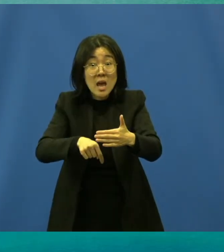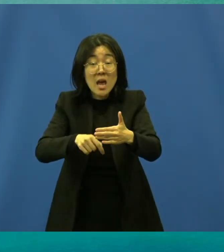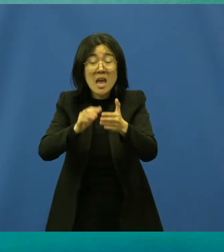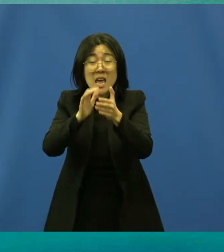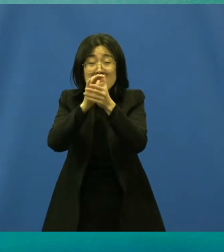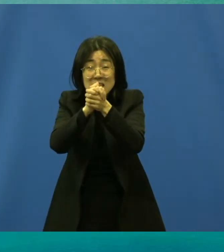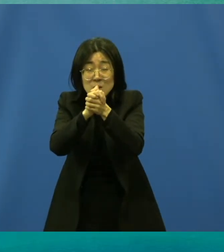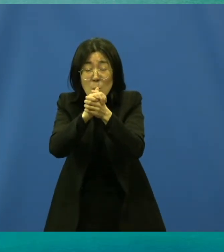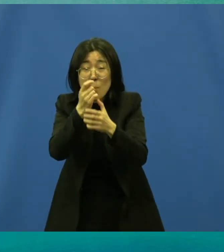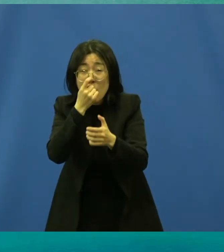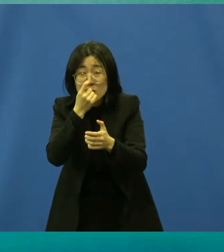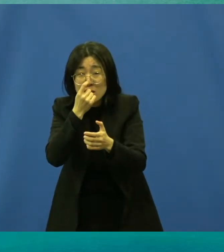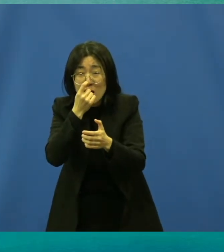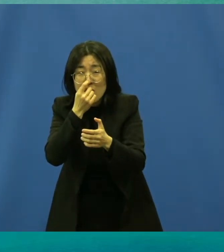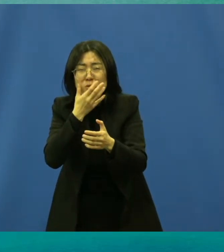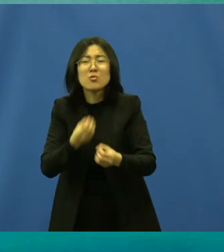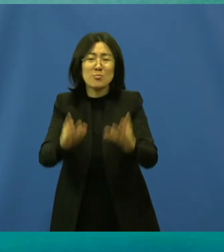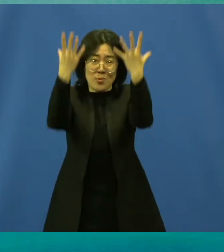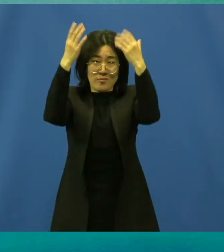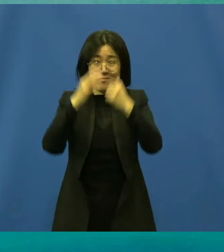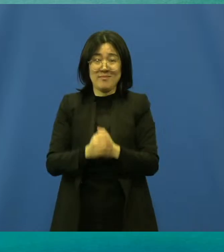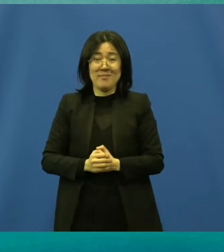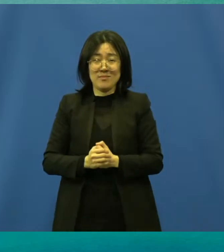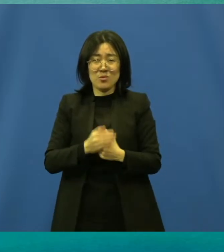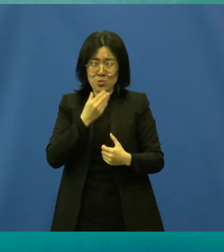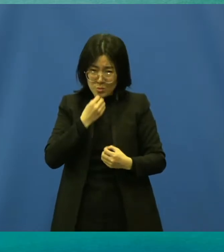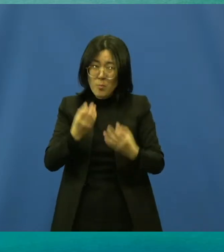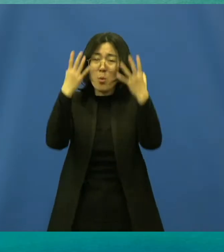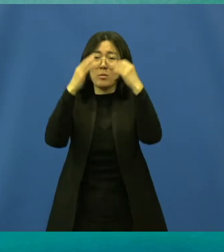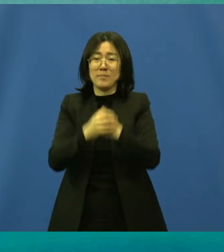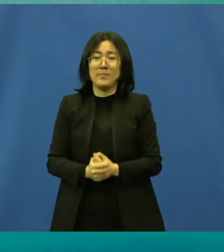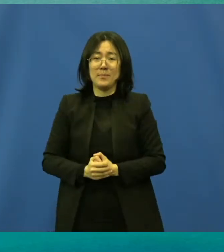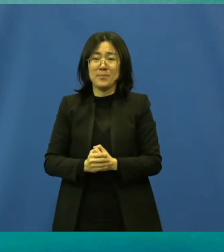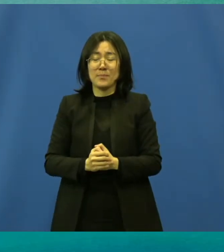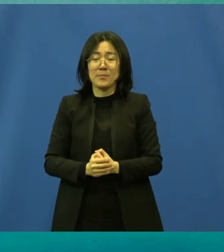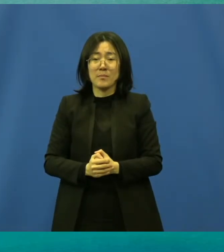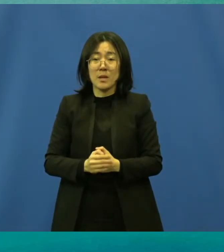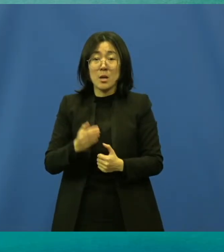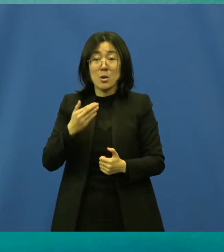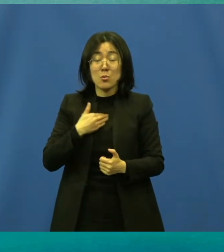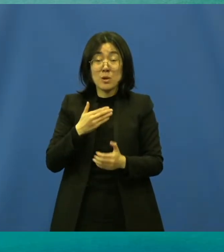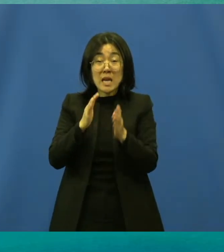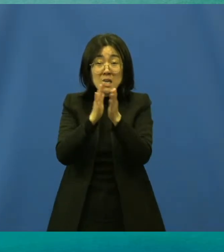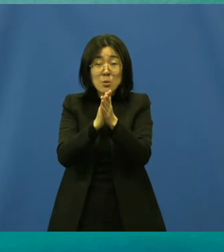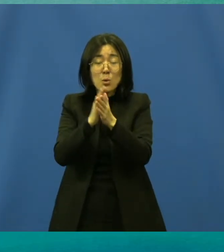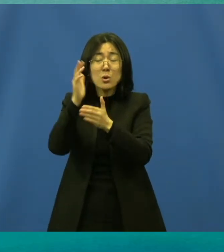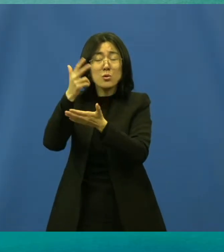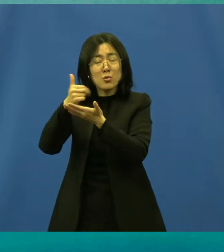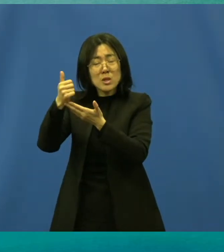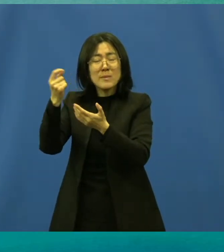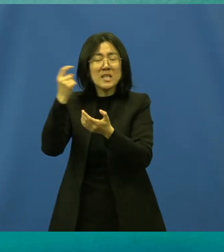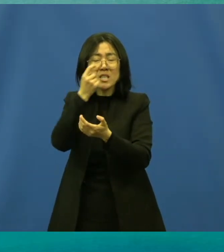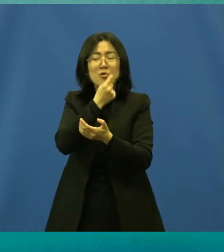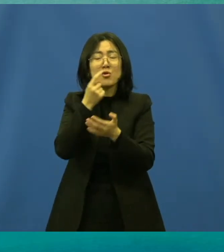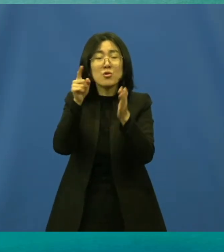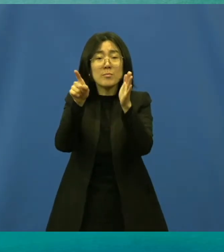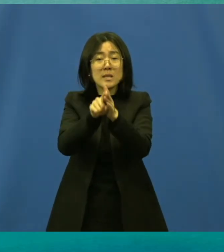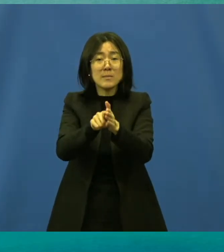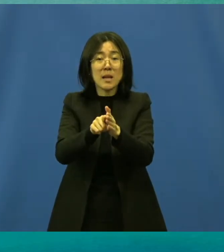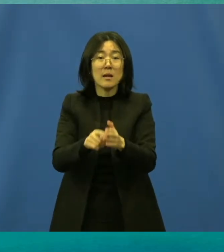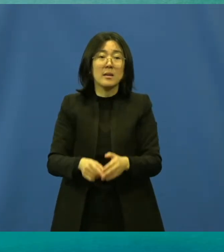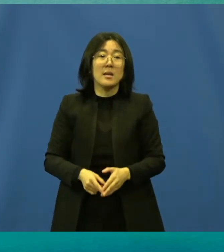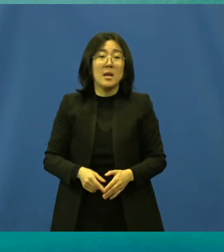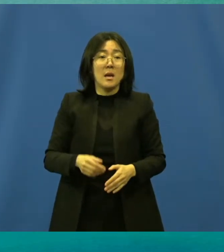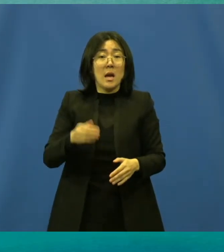것은 축복이었습니다. 오늘 또 여러분 우리의 기도를 주님이 들으실 줄로 믿습니다. 이 위기의 한국을